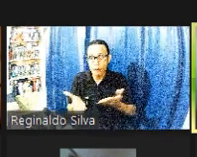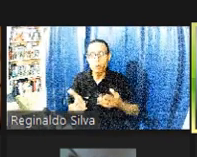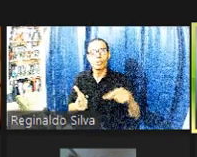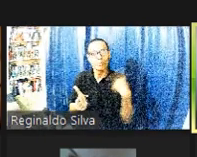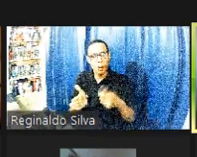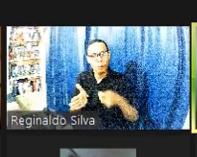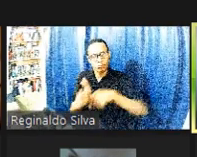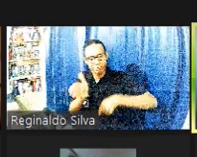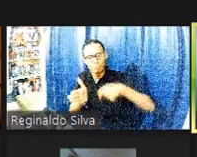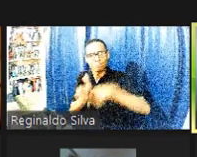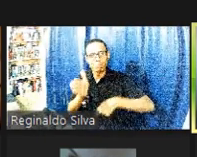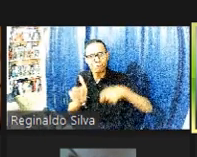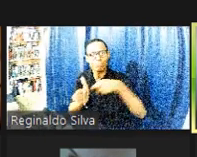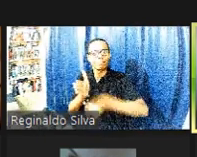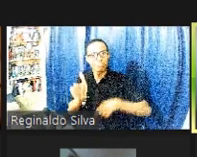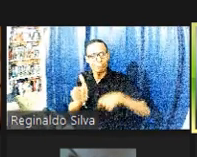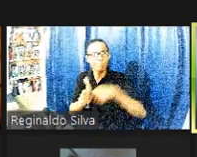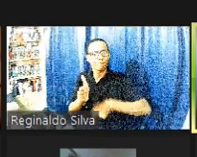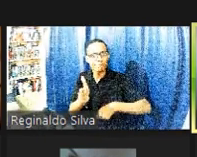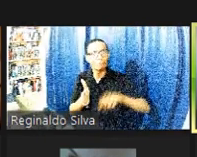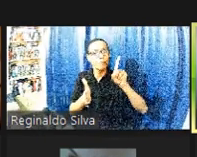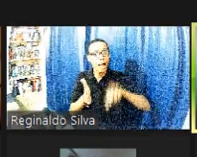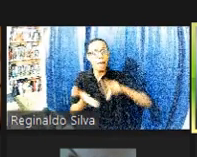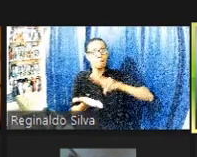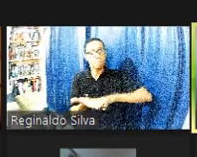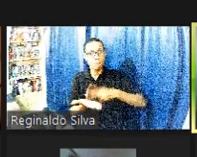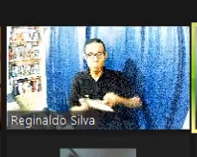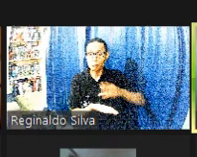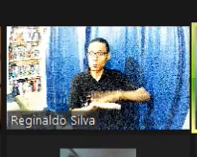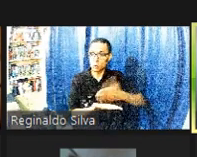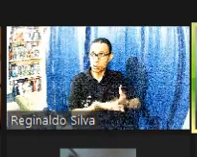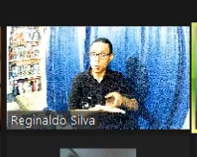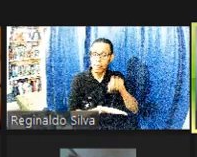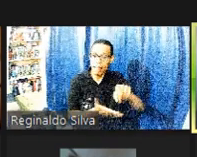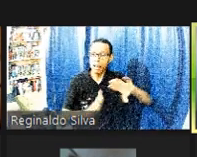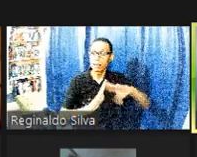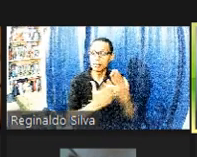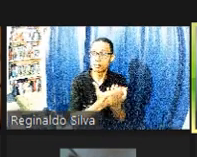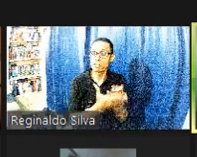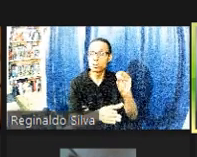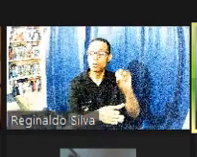profissional intérprete, professor intérprete de sala de aula,